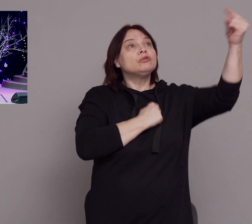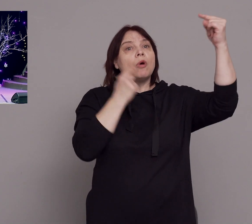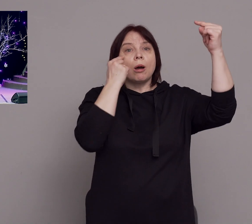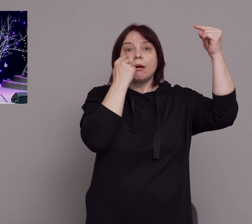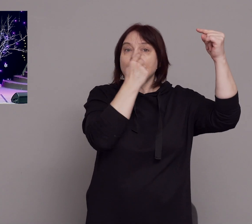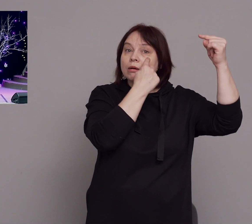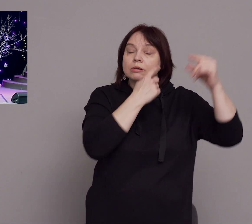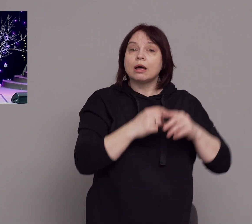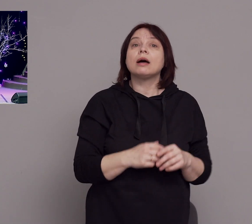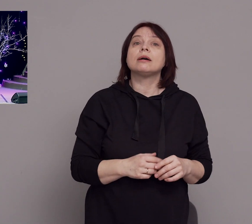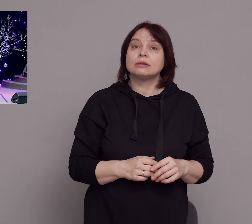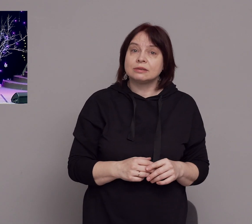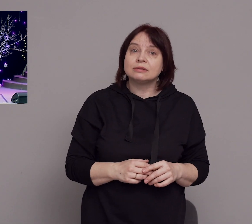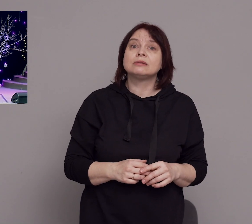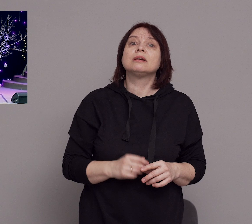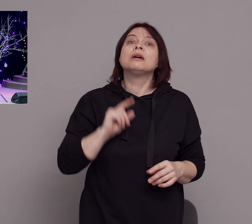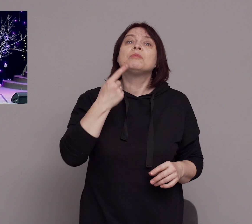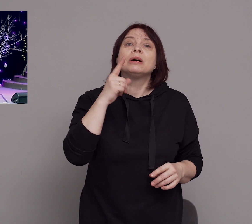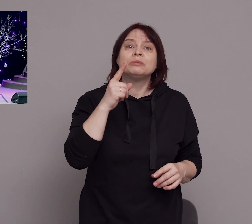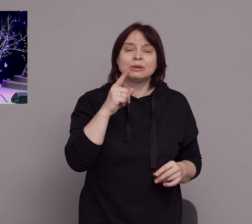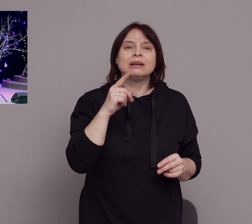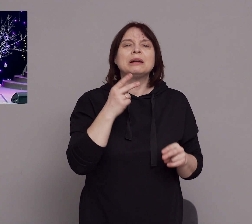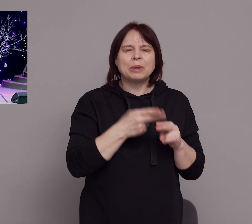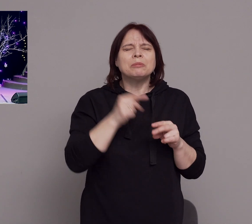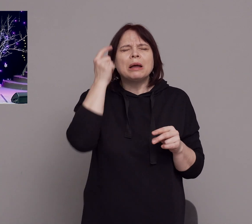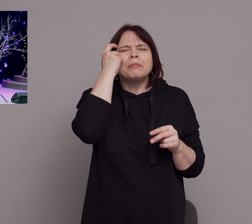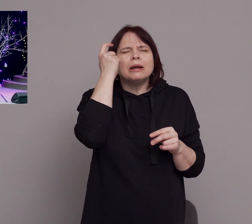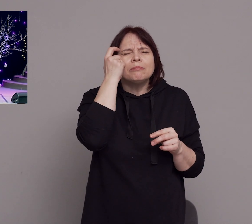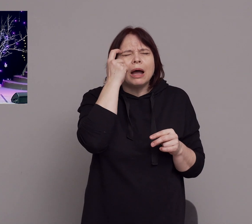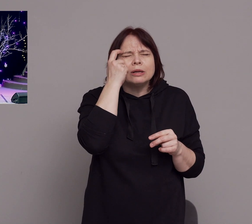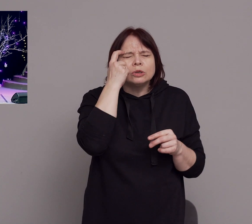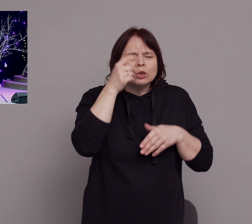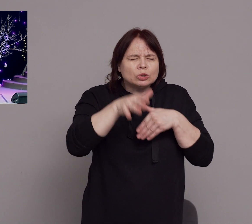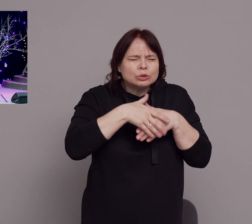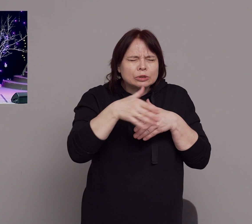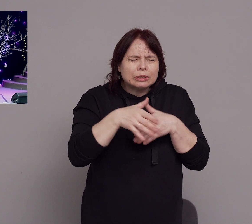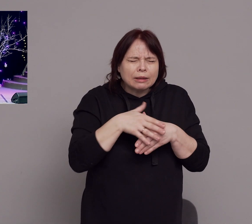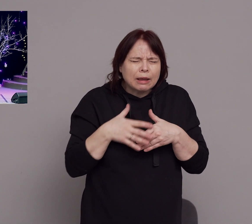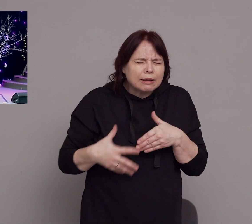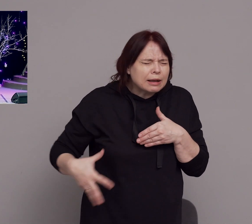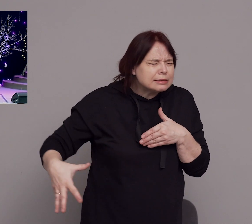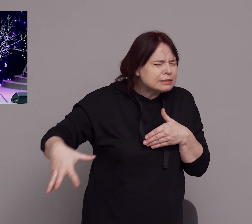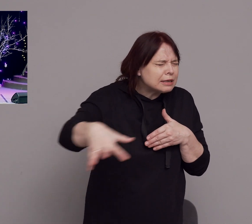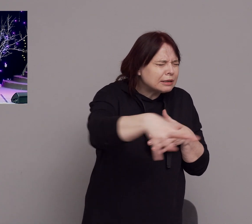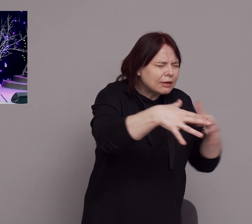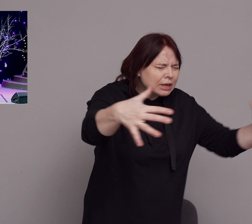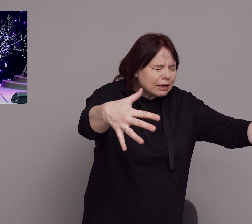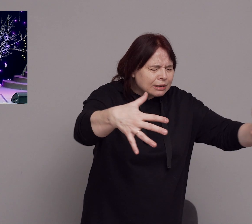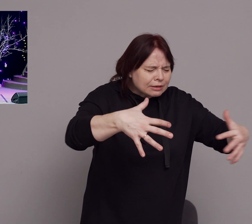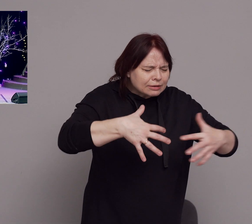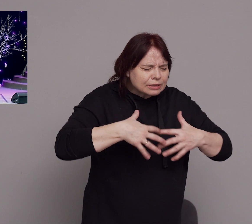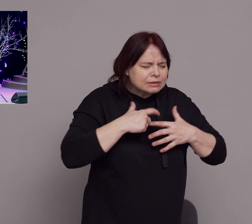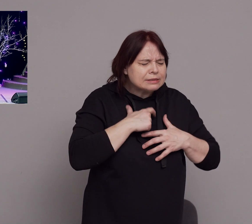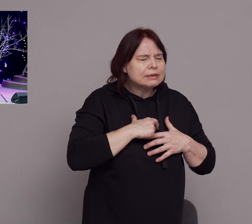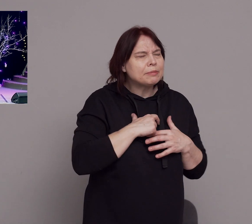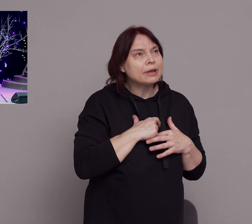6 стих, и вот также можно перевести немножко по-другому. И это также один из возможных переводов. 6 стих, давайте обратим